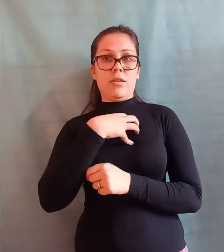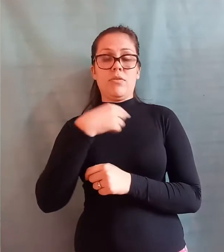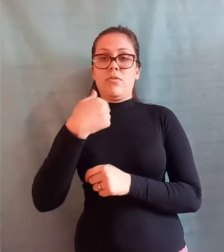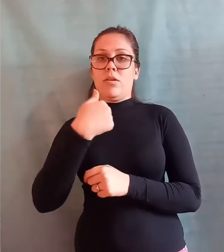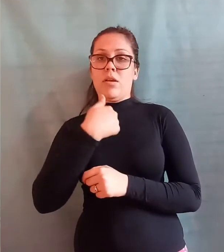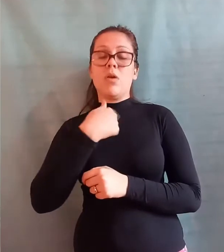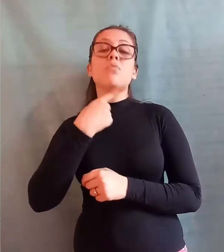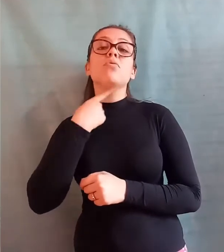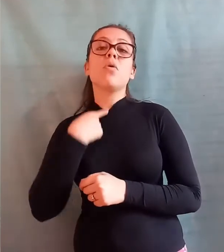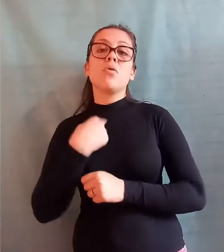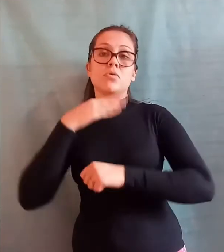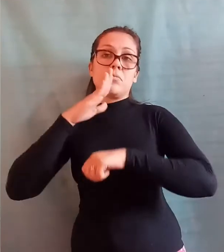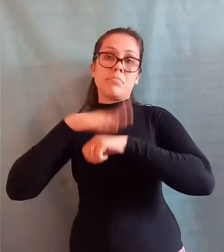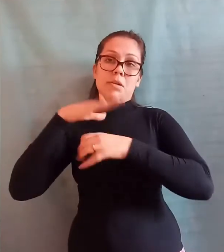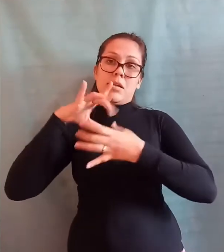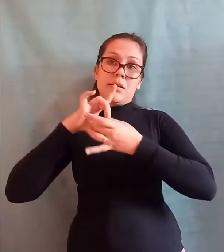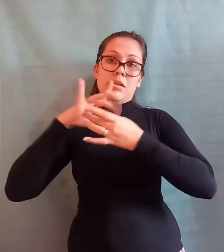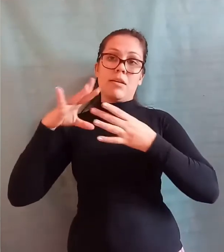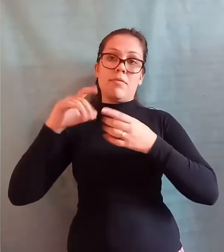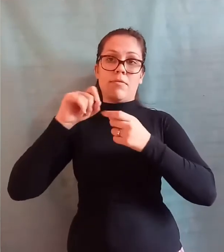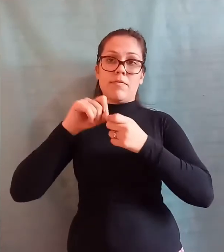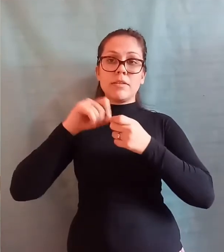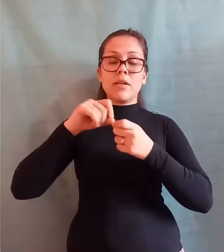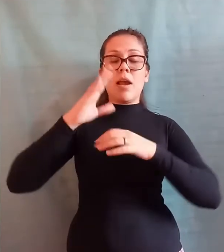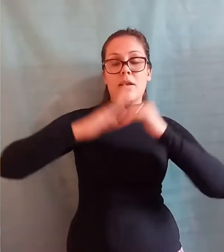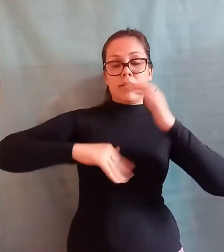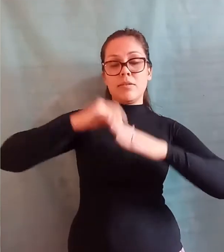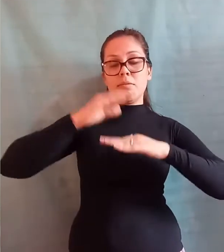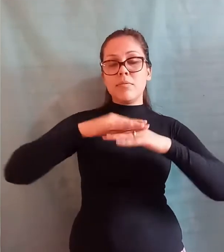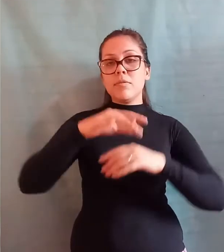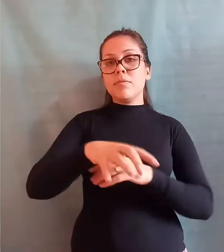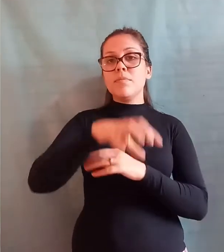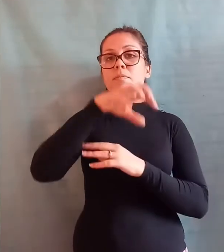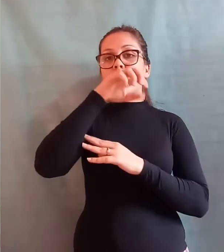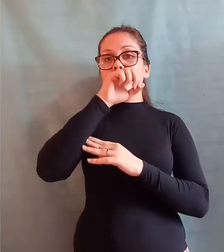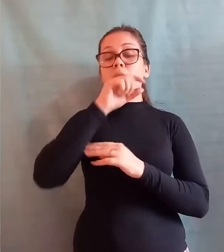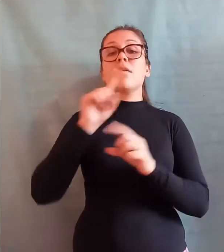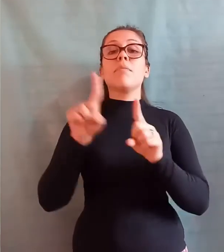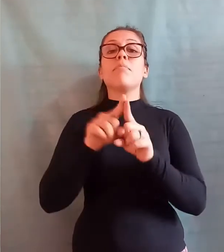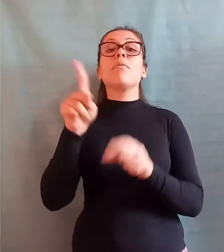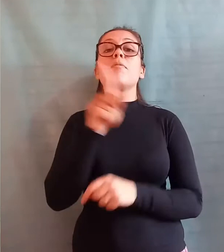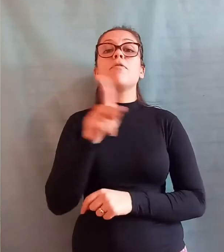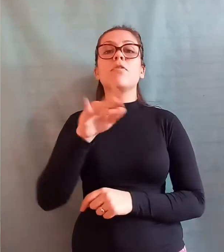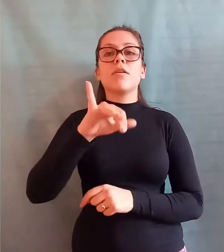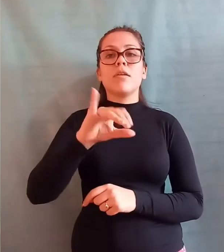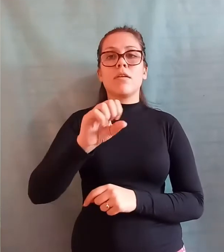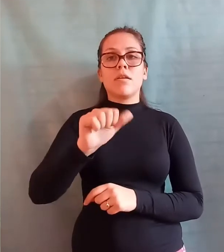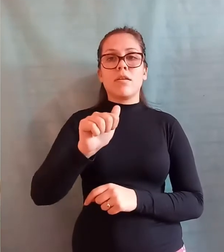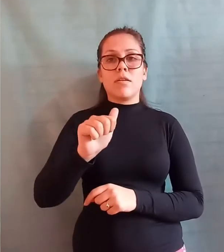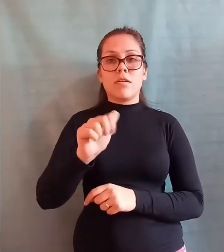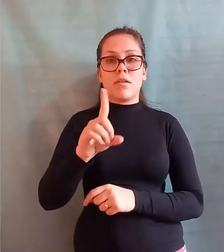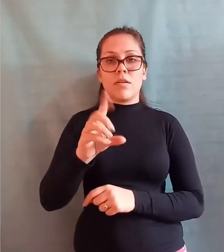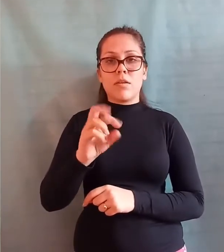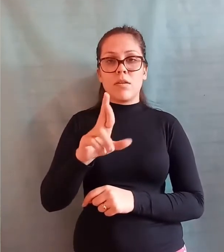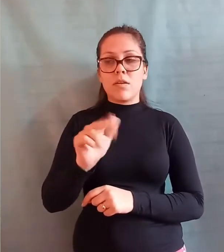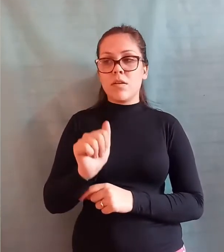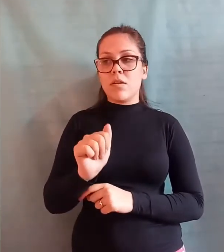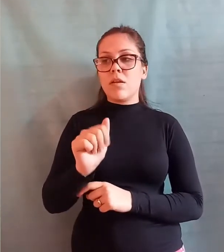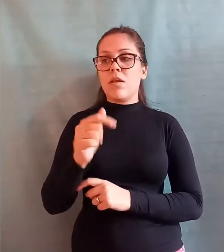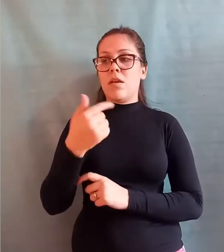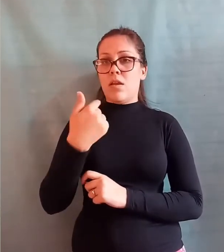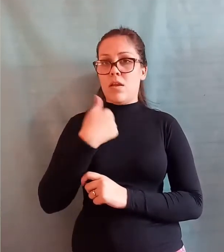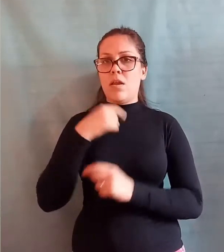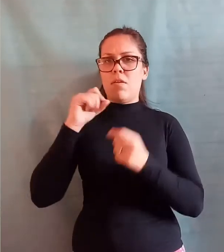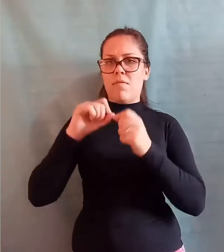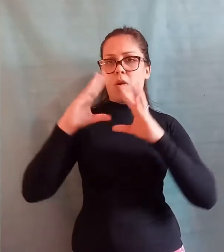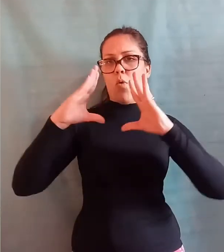à vontade para fazer as práticas de respiração e meditação. Assim como a professora Isadora, ela ensinou para gente. Eu